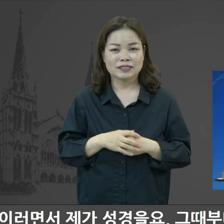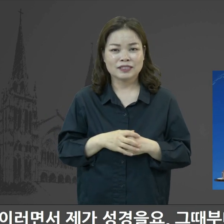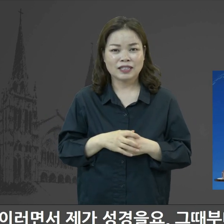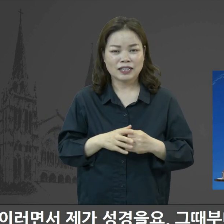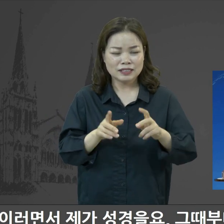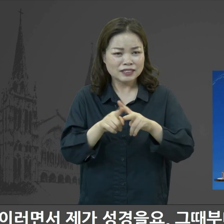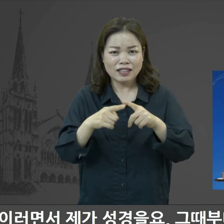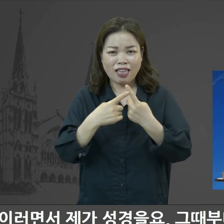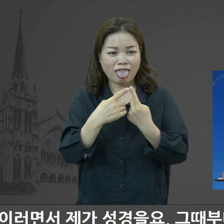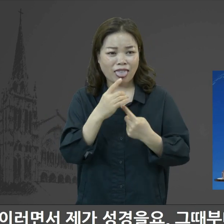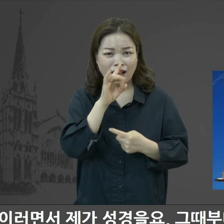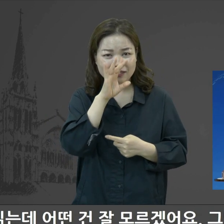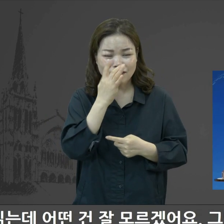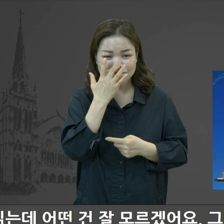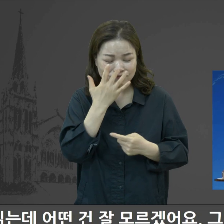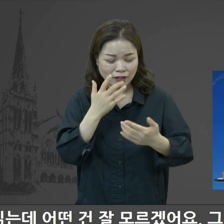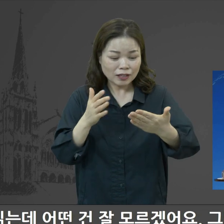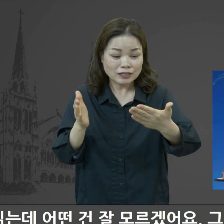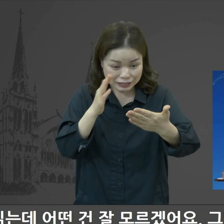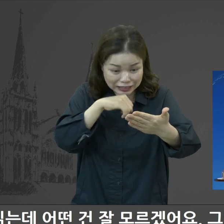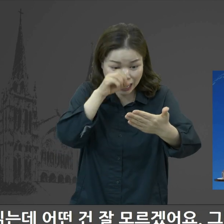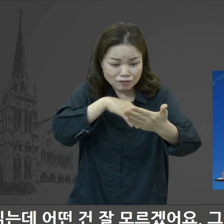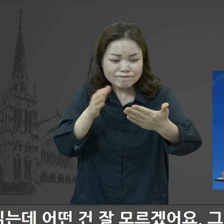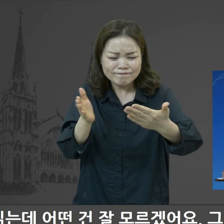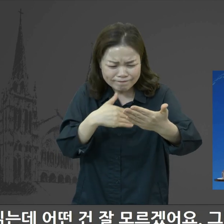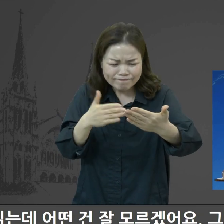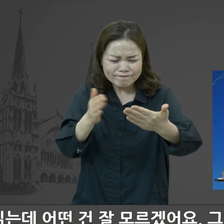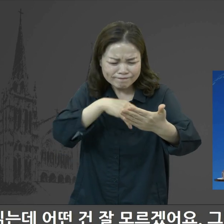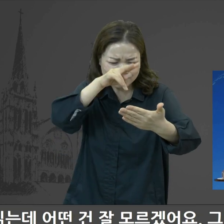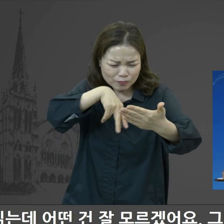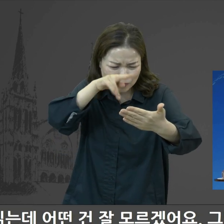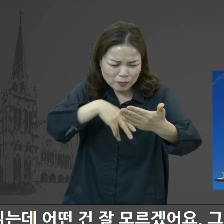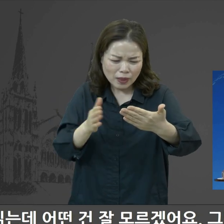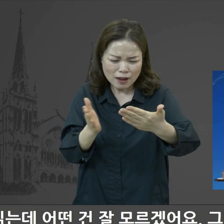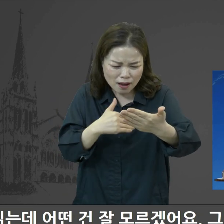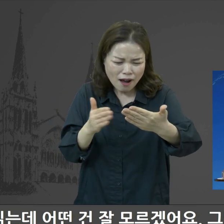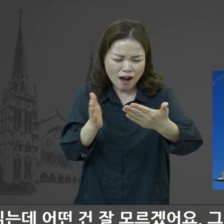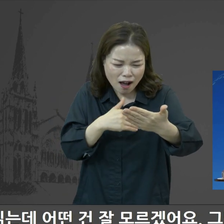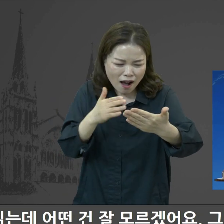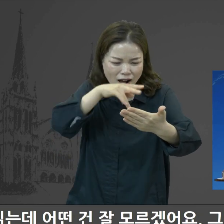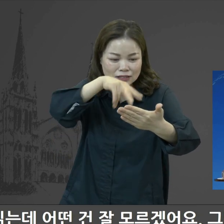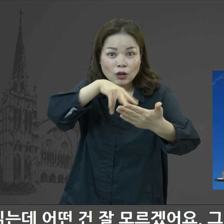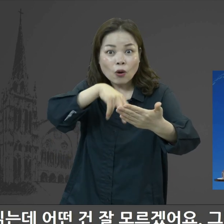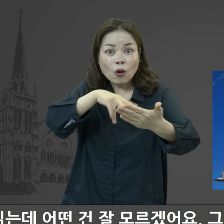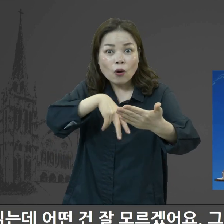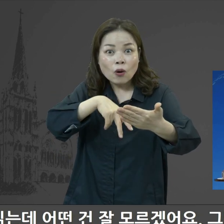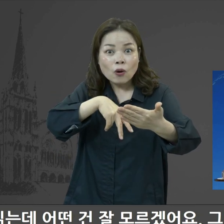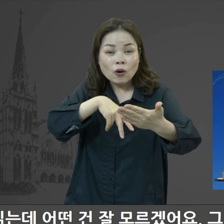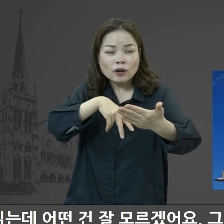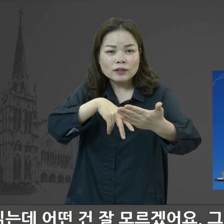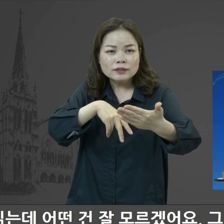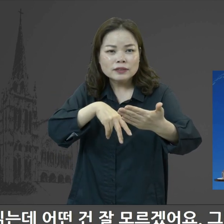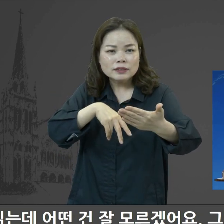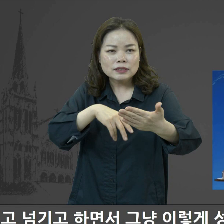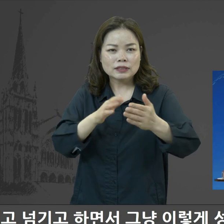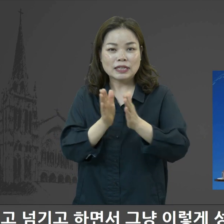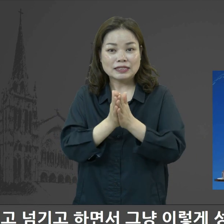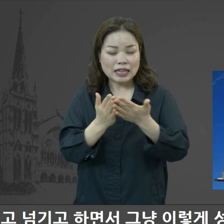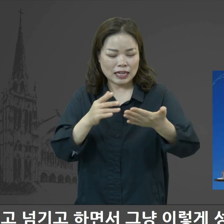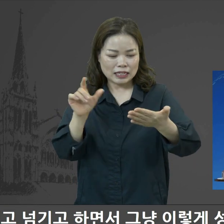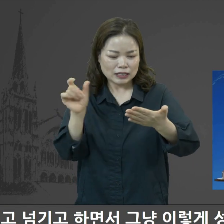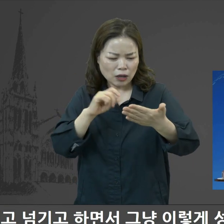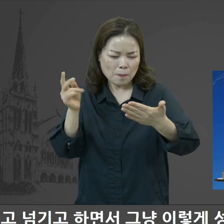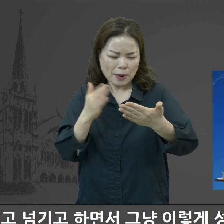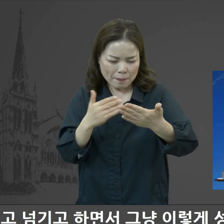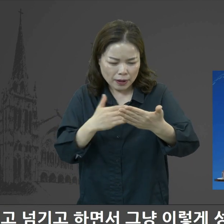뭐 이해가 안 되는 건 그냥 넘기고 하면서 그냥 이렇게 막 성경을 갖다가 막 보는데, 제가 좀 책 읽는 속도가 좀